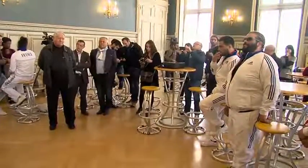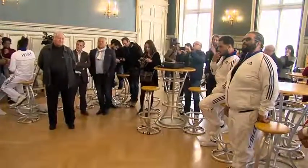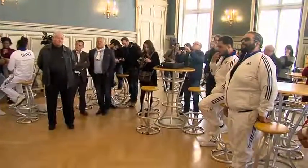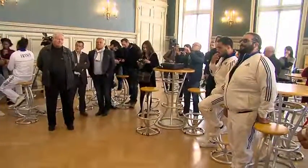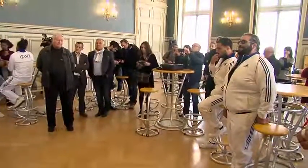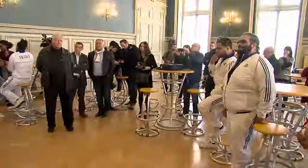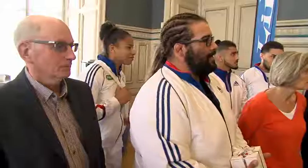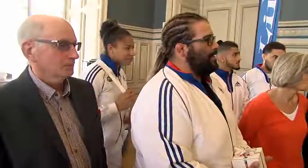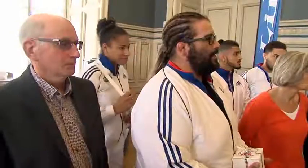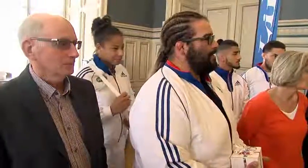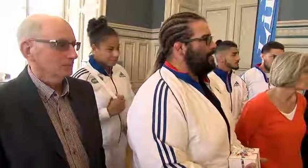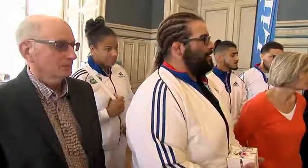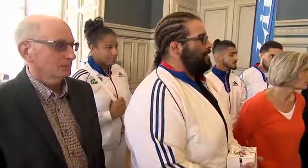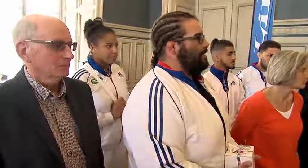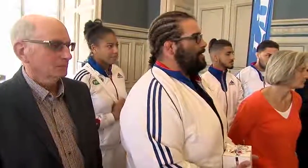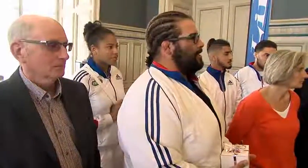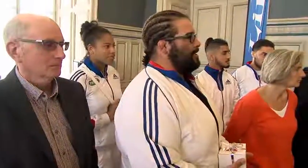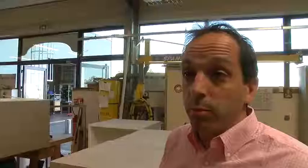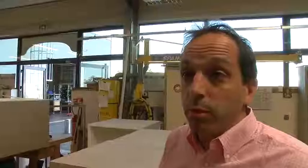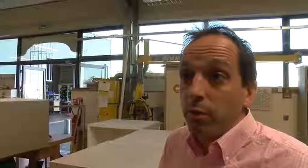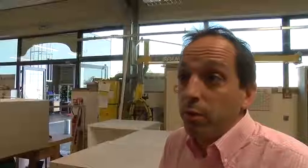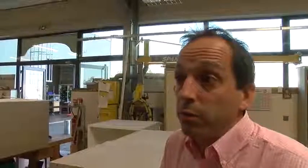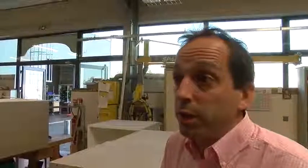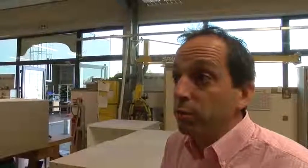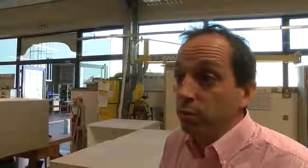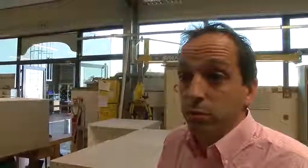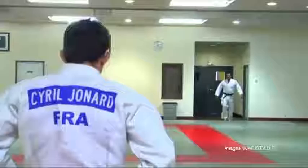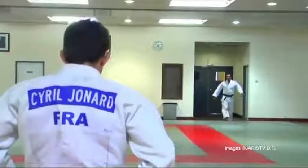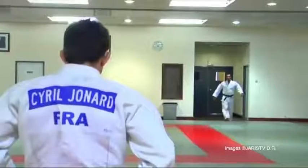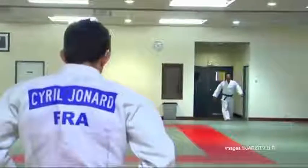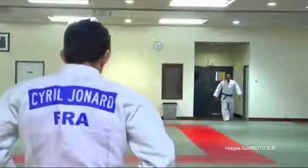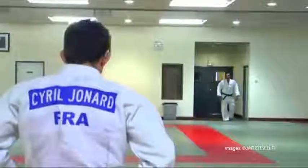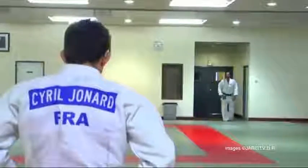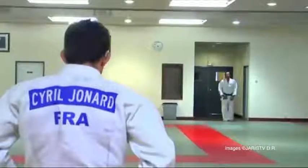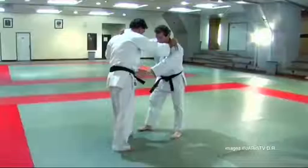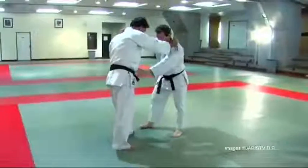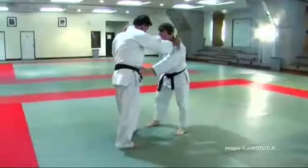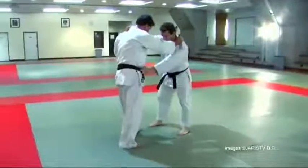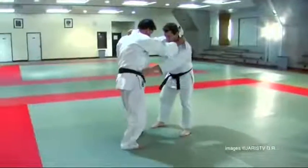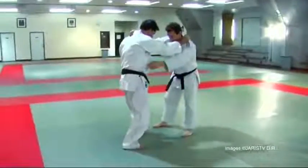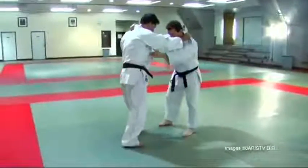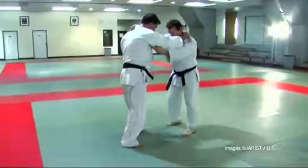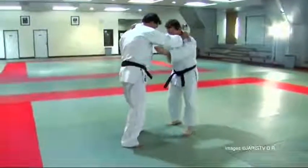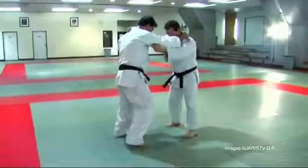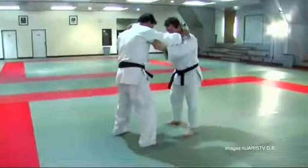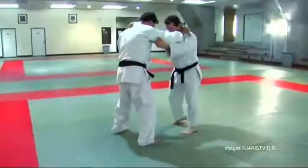complètement, on va dire, en commun, avec notamment l'entraîneur de sport et le chef d'atelier qui donne des